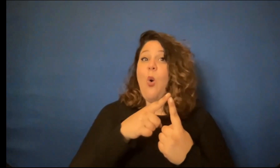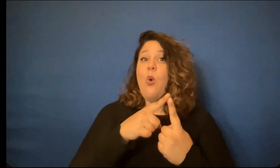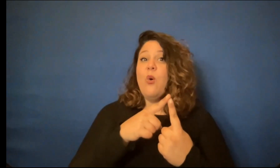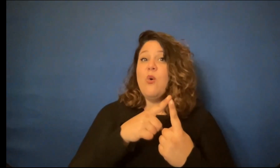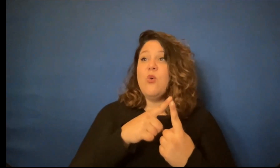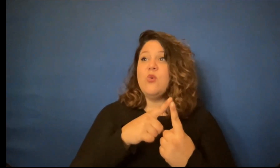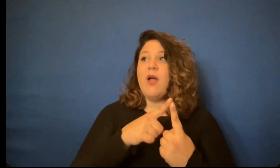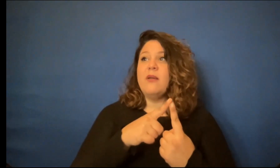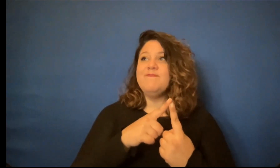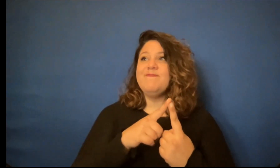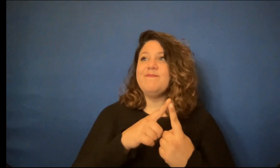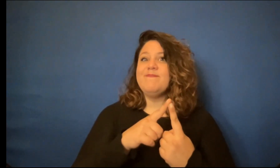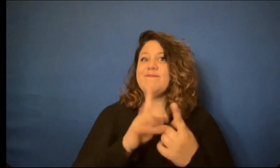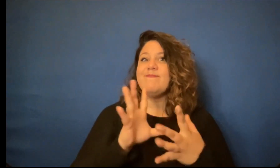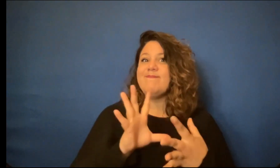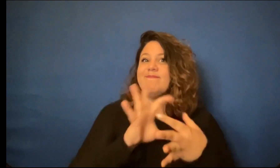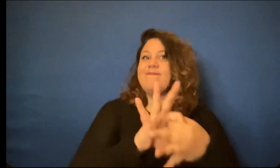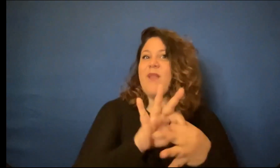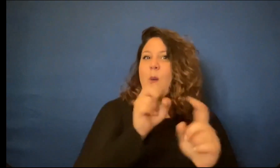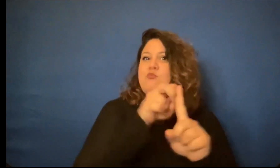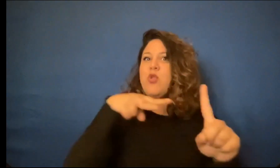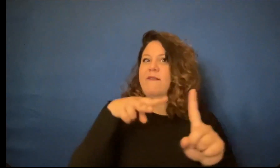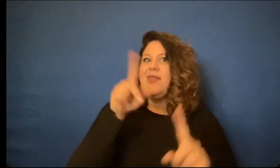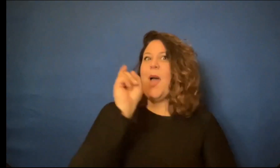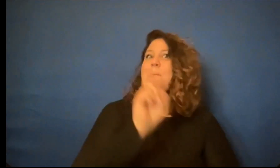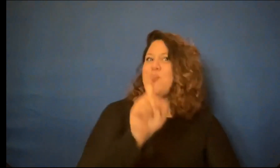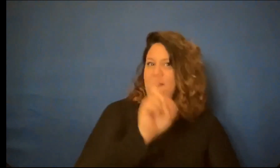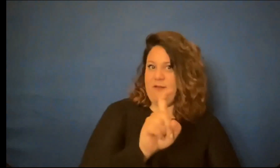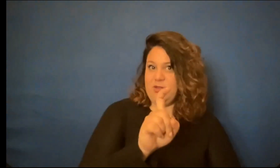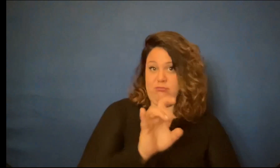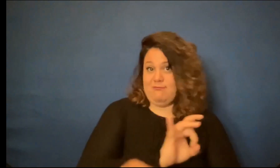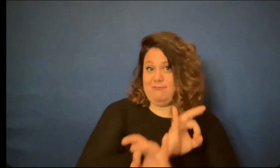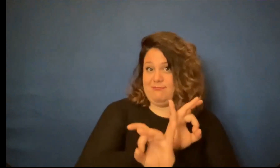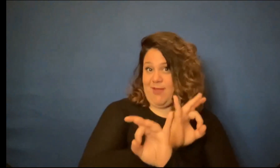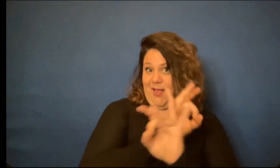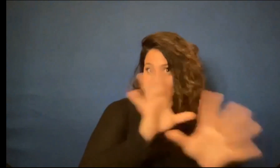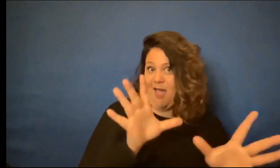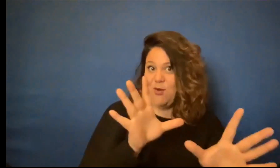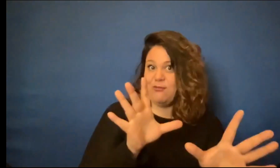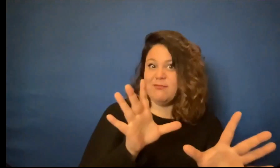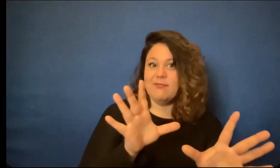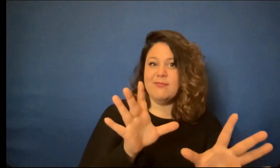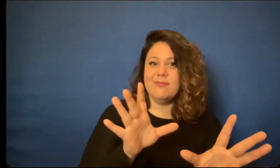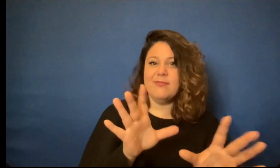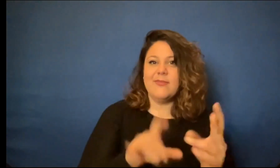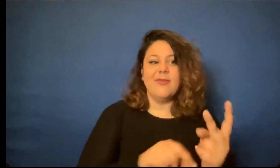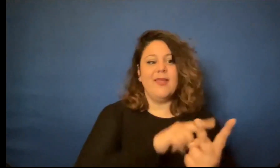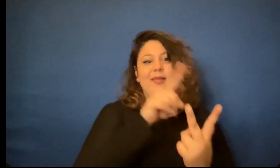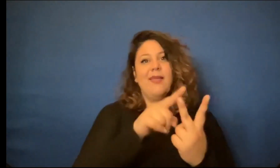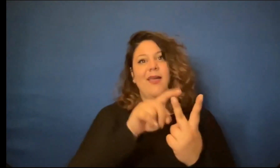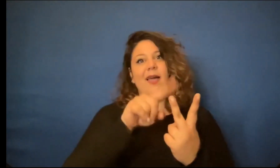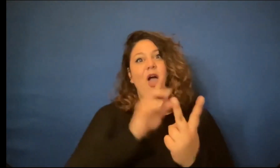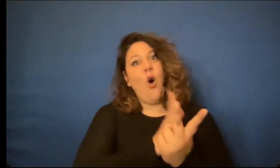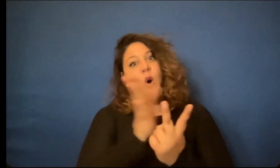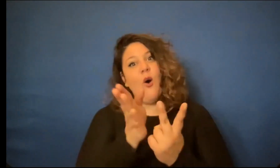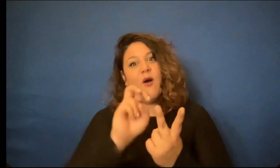un profesor, como no puede ser de otra manera porque ha sido profesora, y que es una óptica, y después la otra